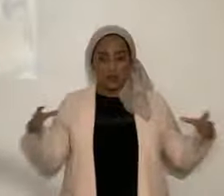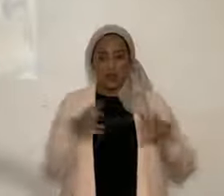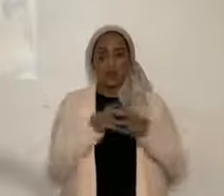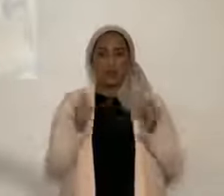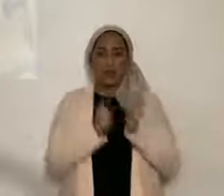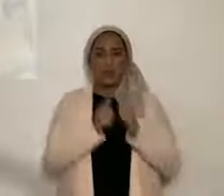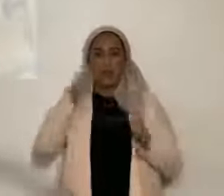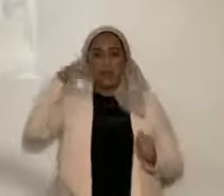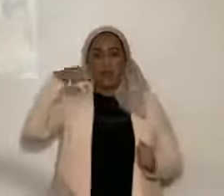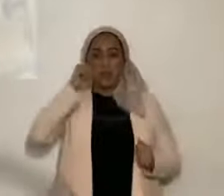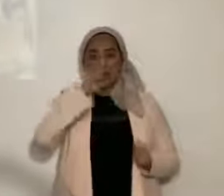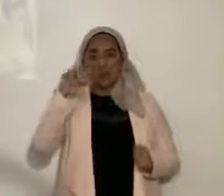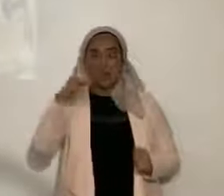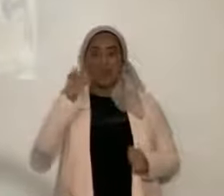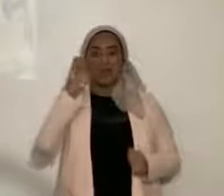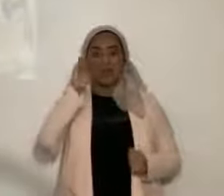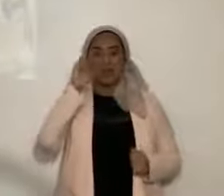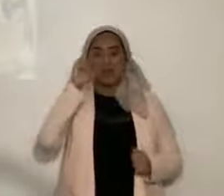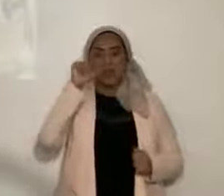Pablo y con Silas.